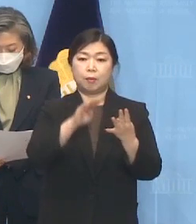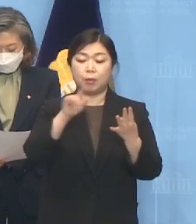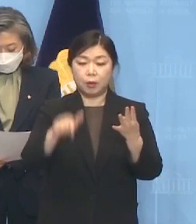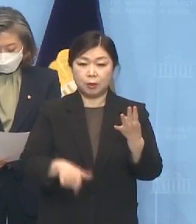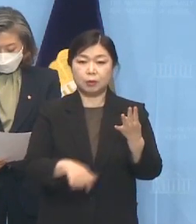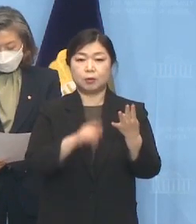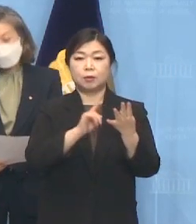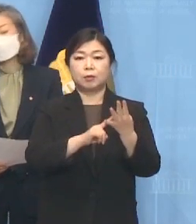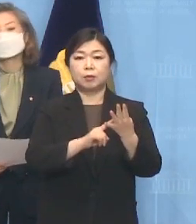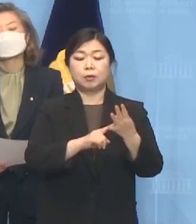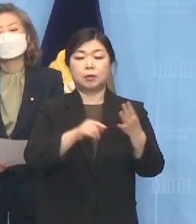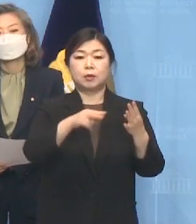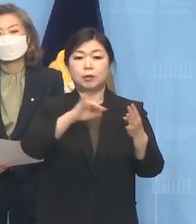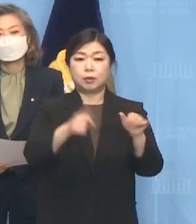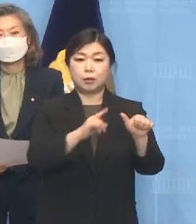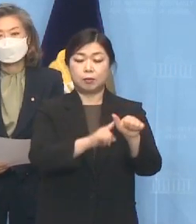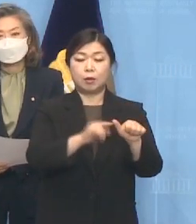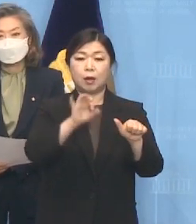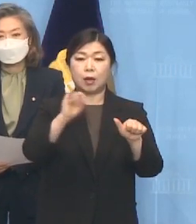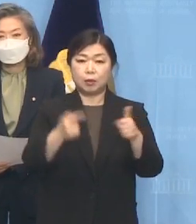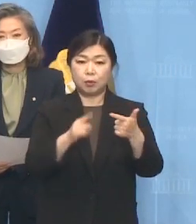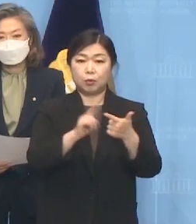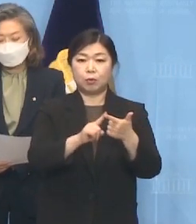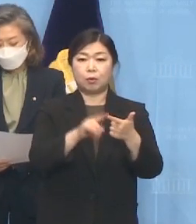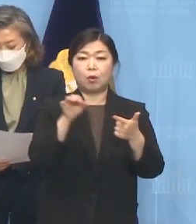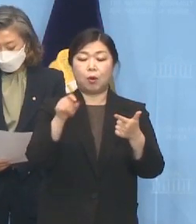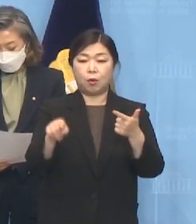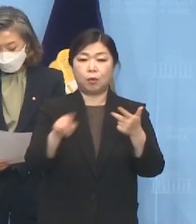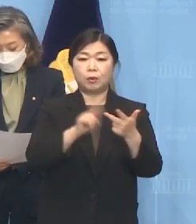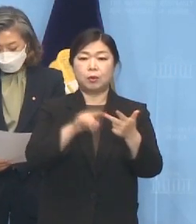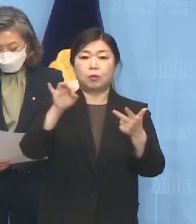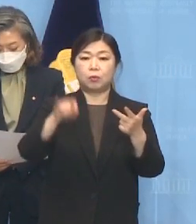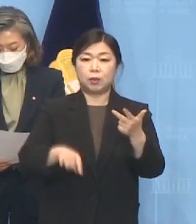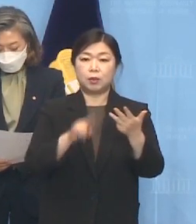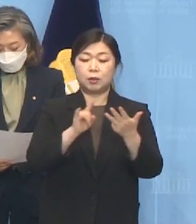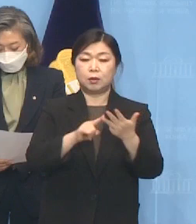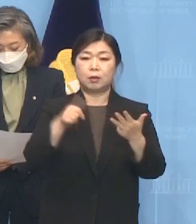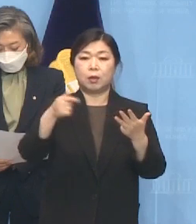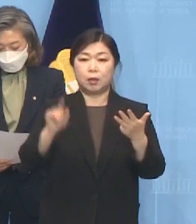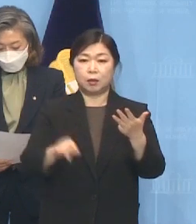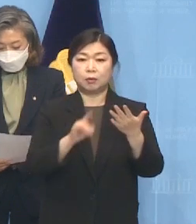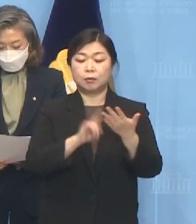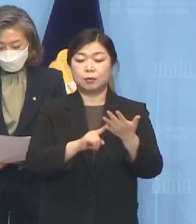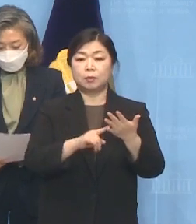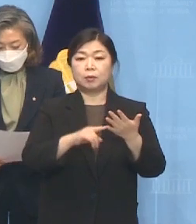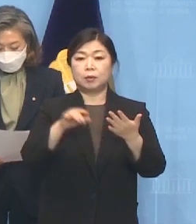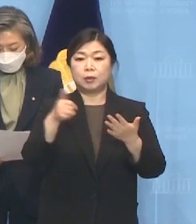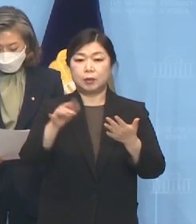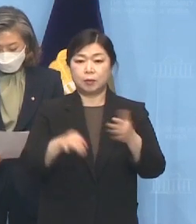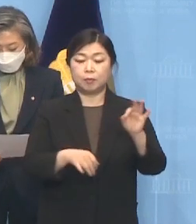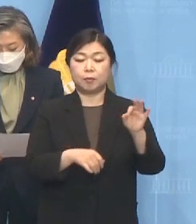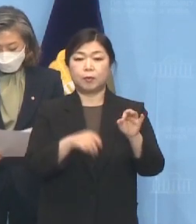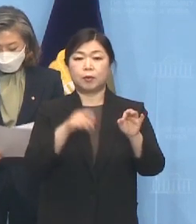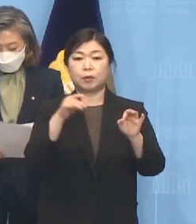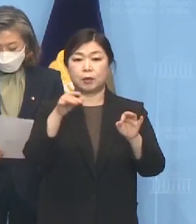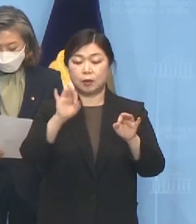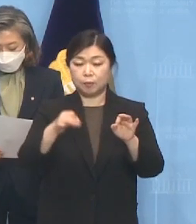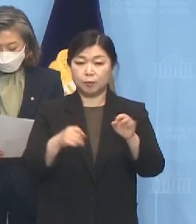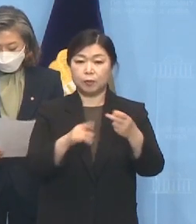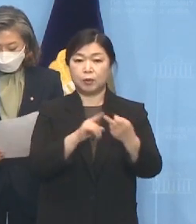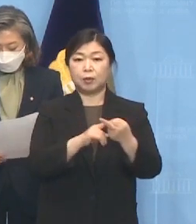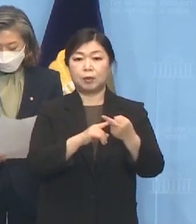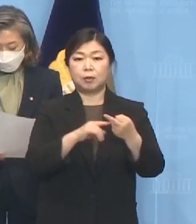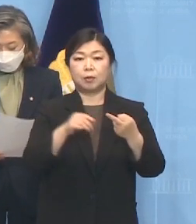박정 신정호 나노 영 어 지구 위성 군 강득구 김 남구 김영배 김원희